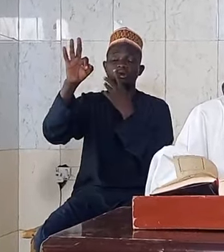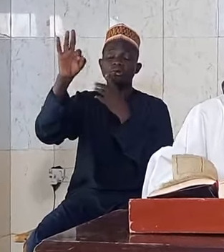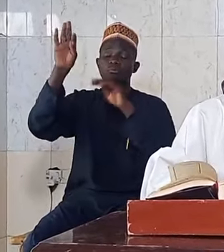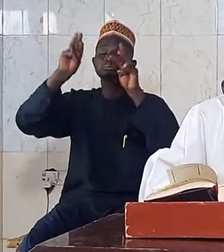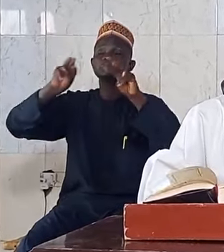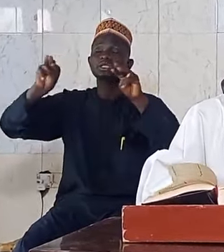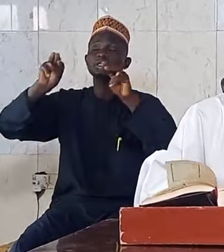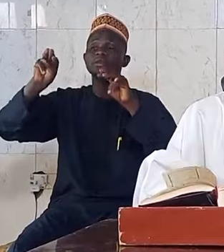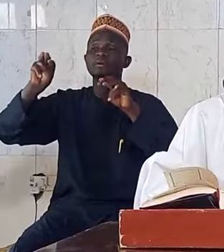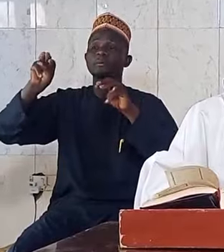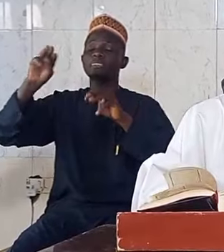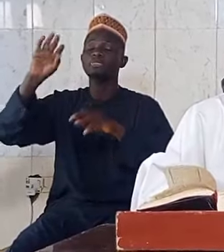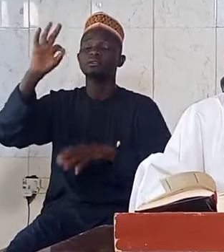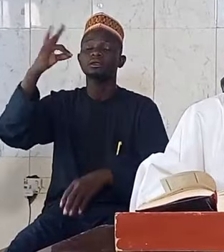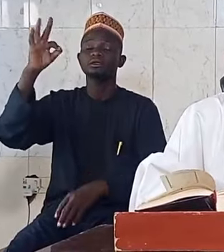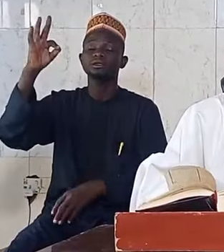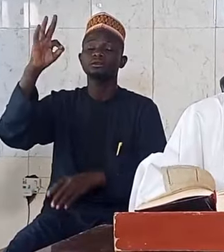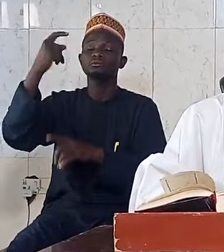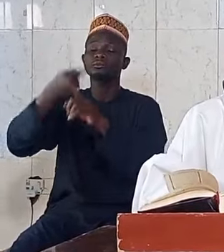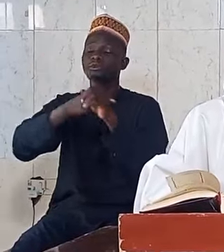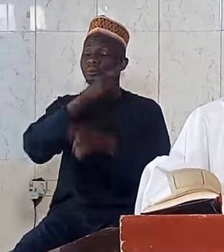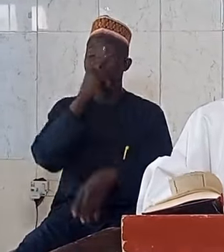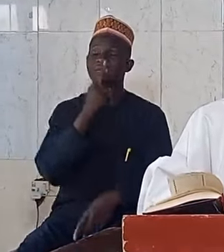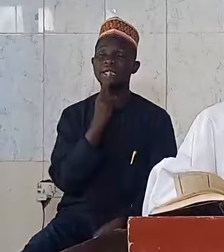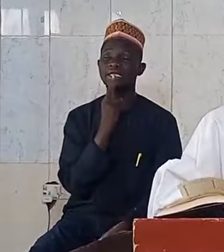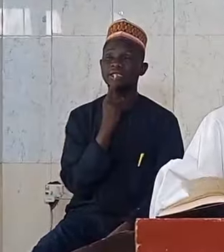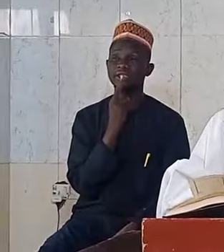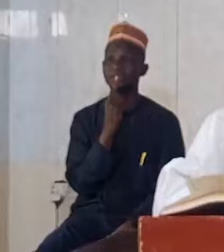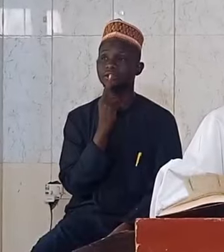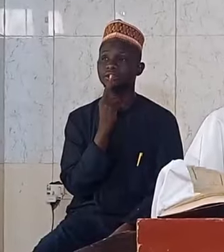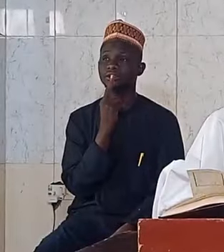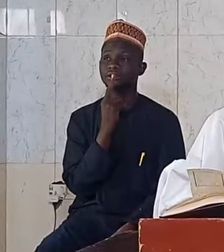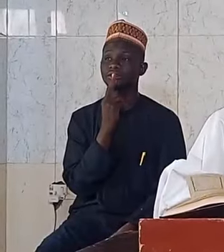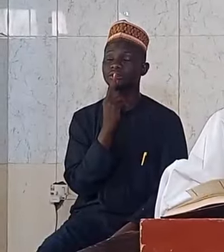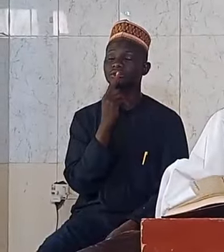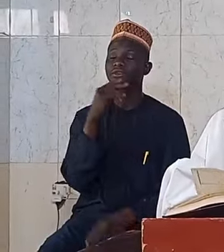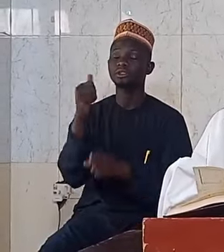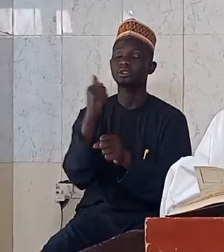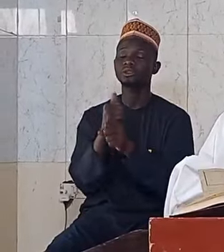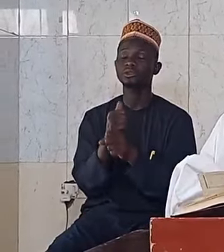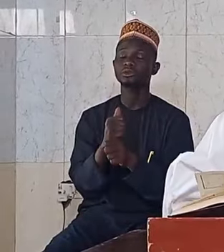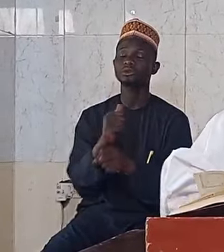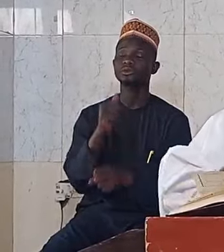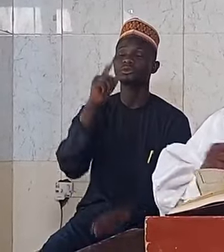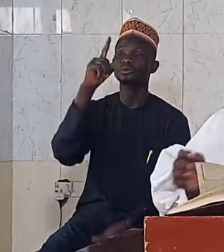Litinin 19 ga watan Ramadan a shekara ta